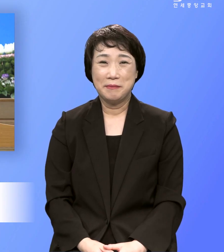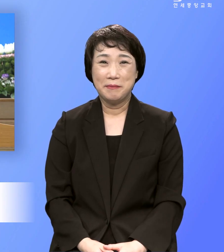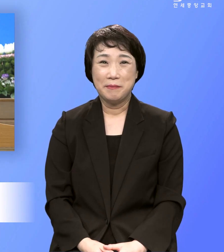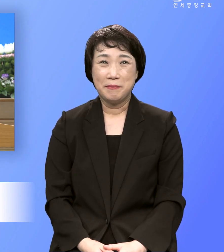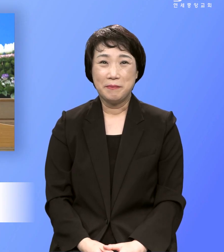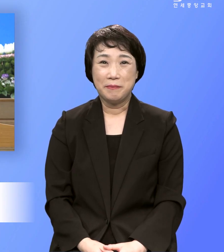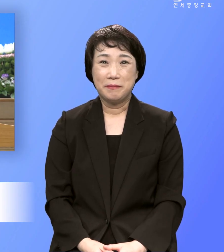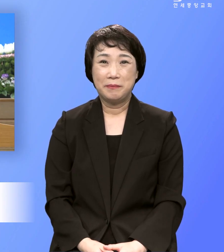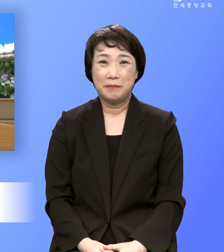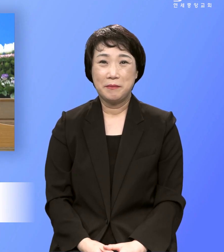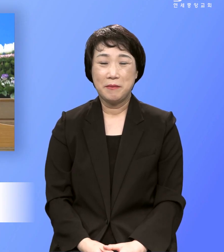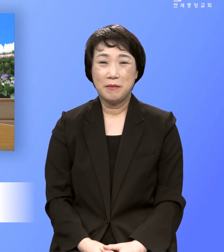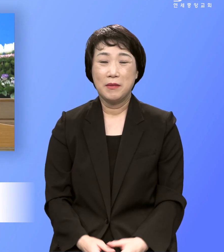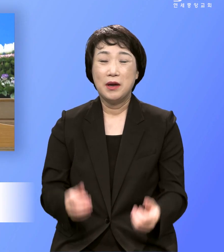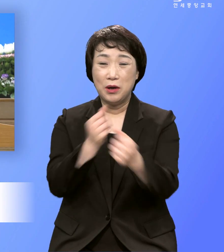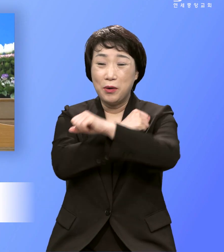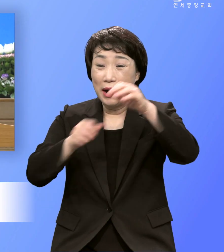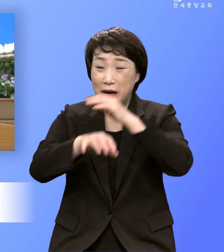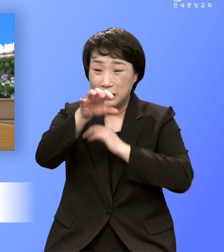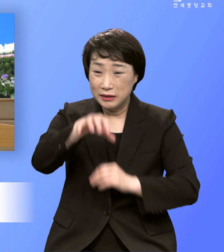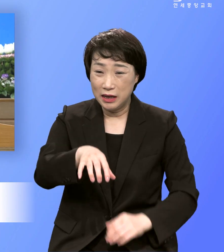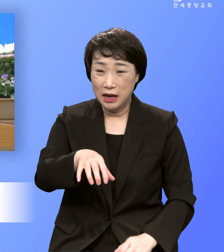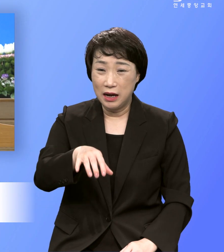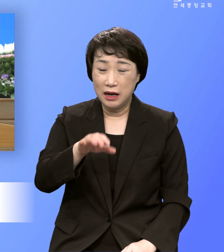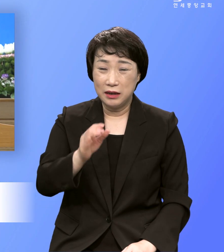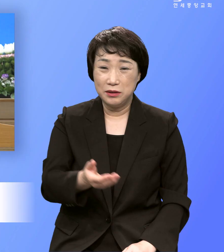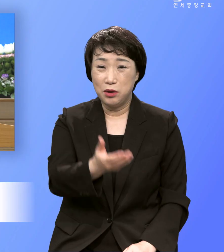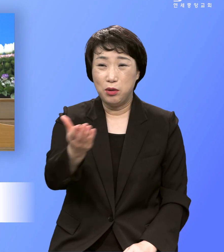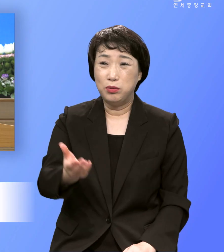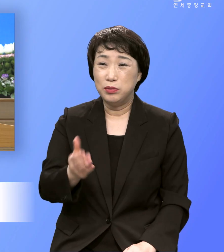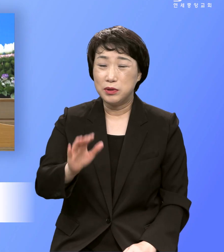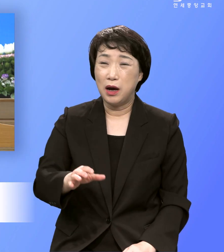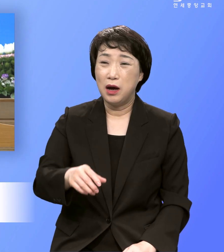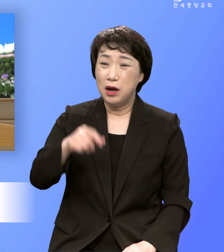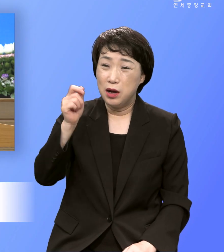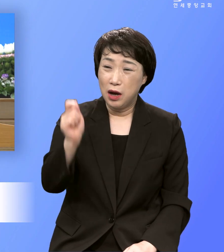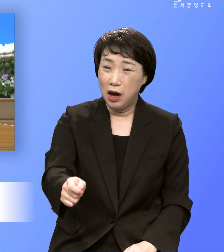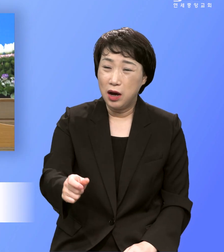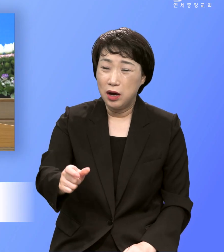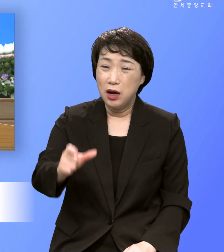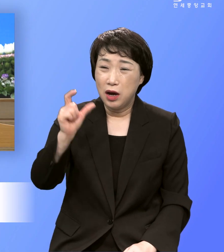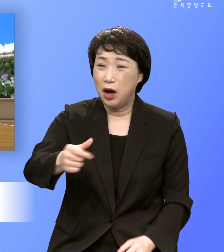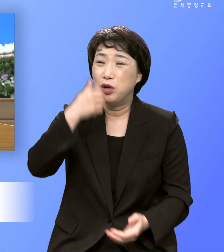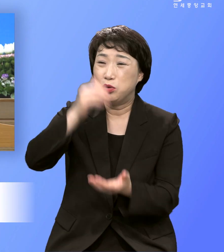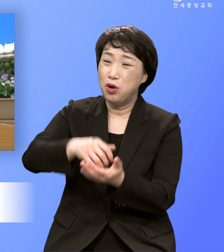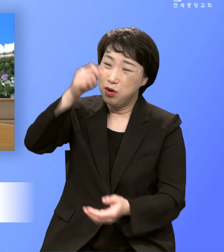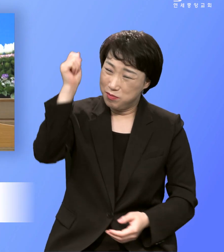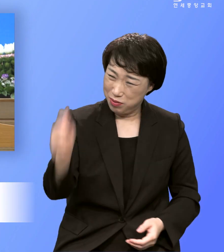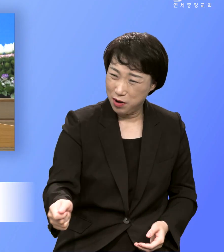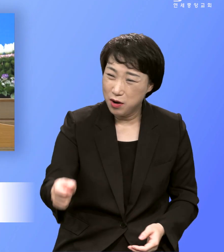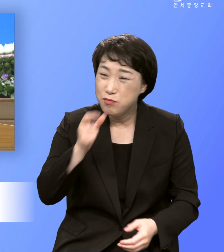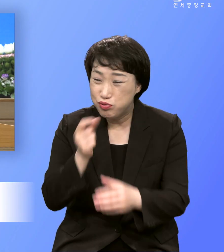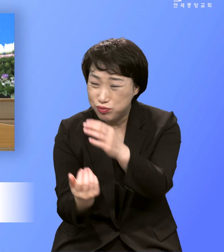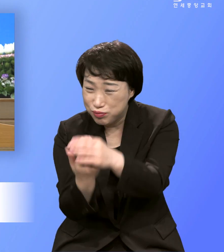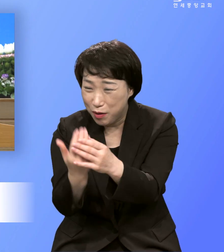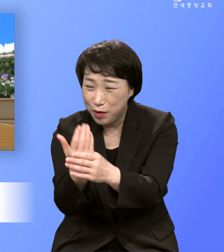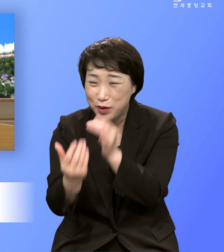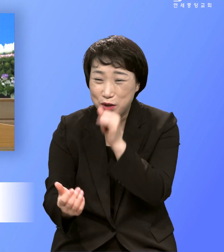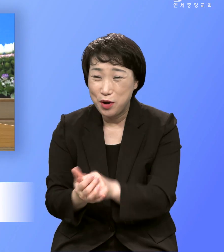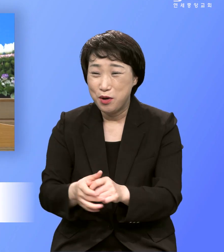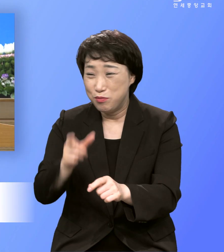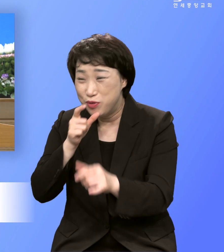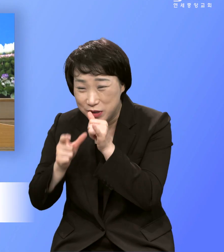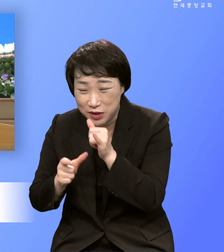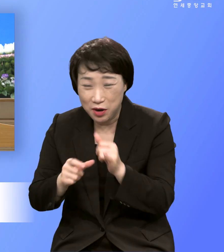보세요. 광야에서 아니 반석을 치니 물이 나와. 물도 있어.